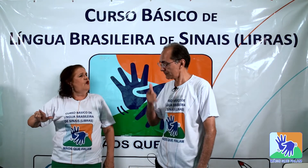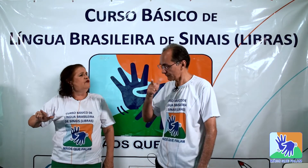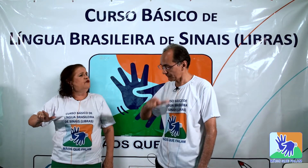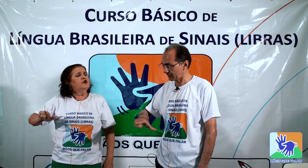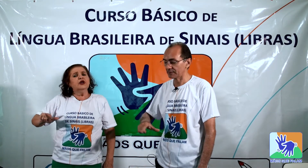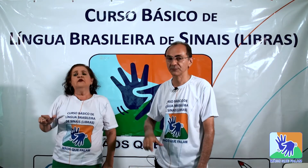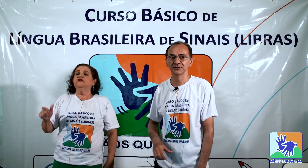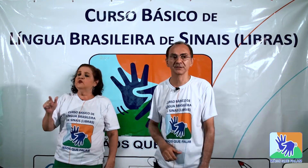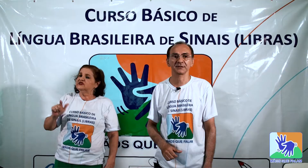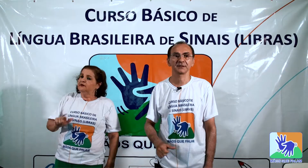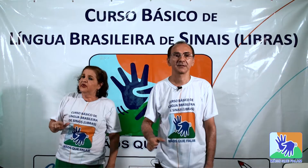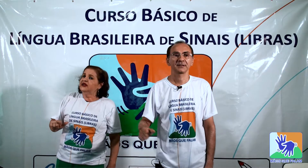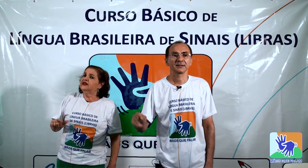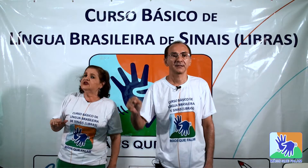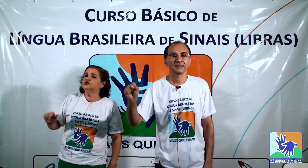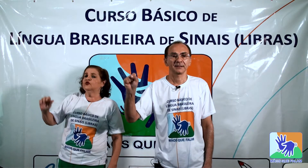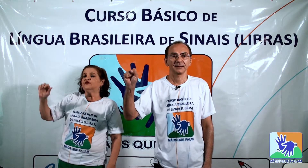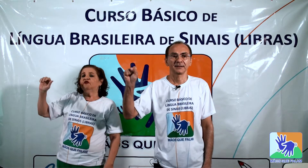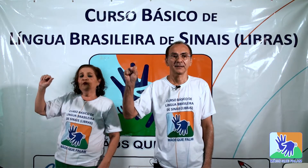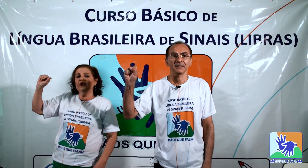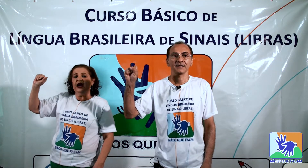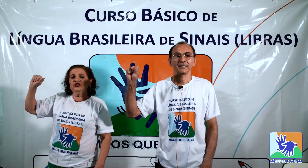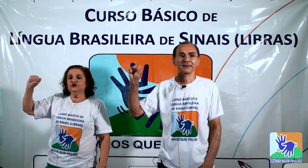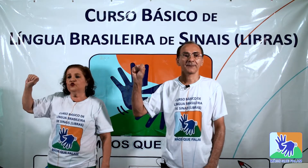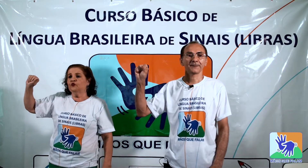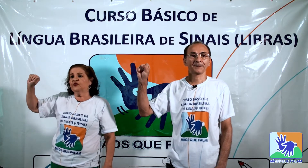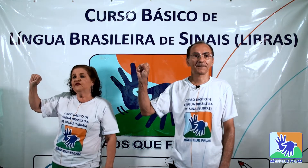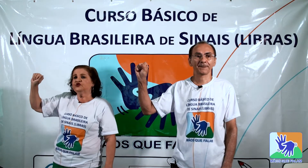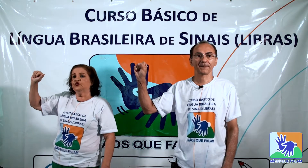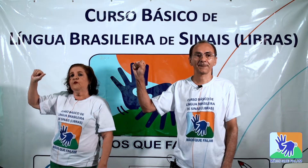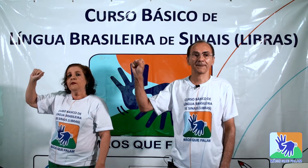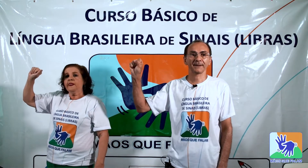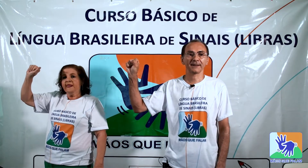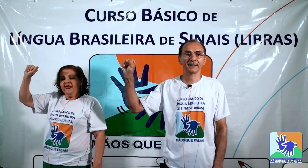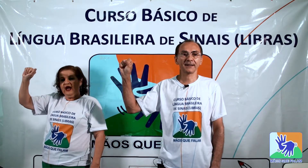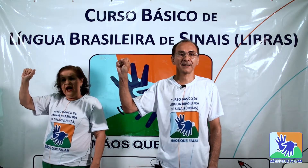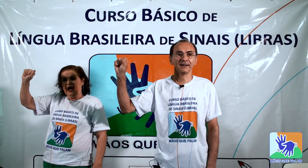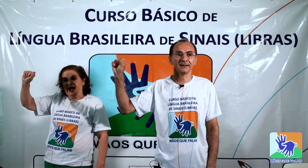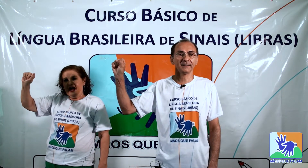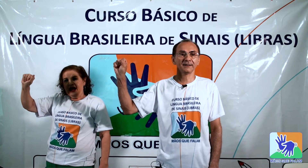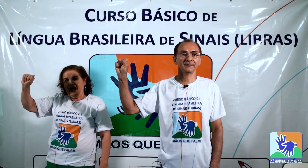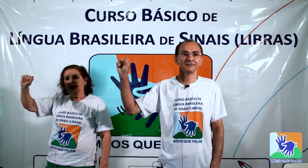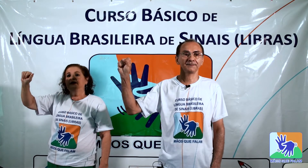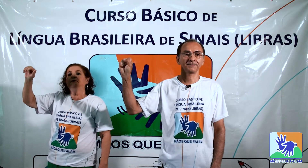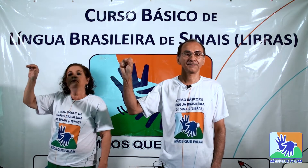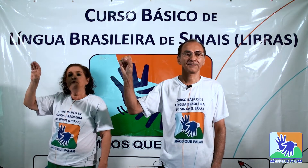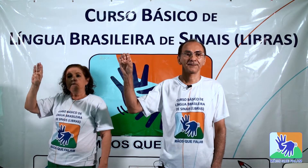novo? Vamos aprender de novo. Então, vamos lá, junto com o professor. A,